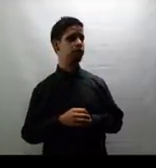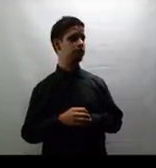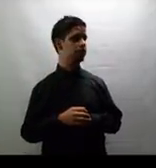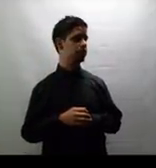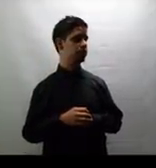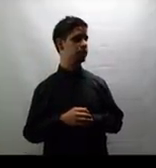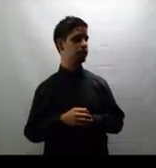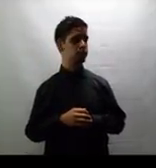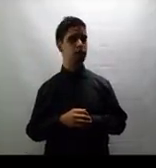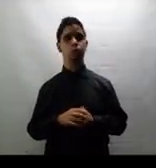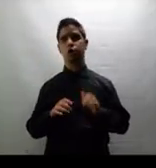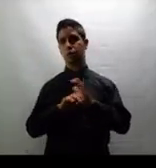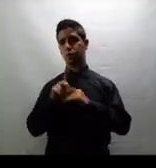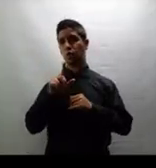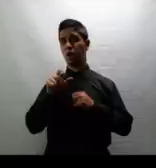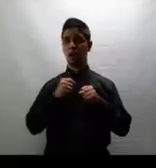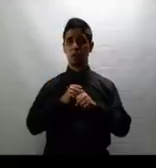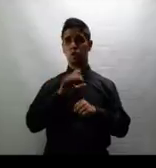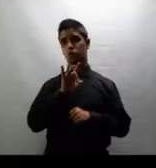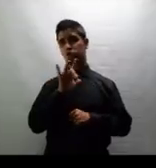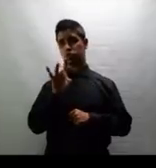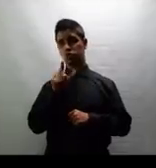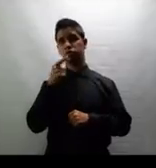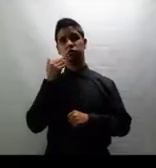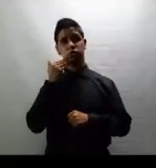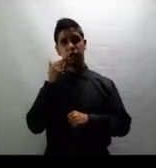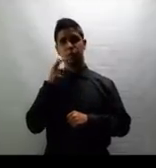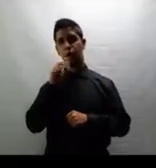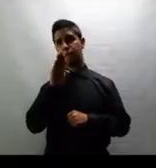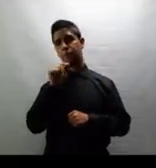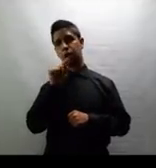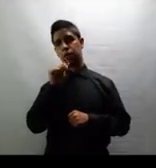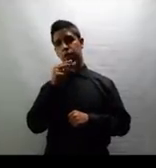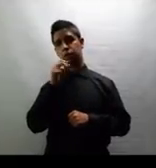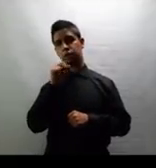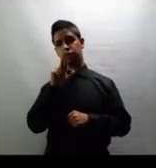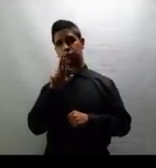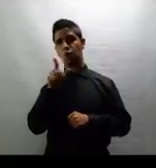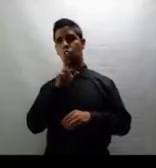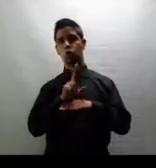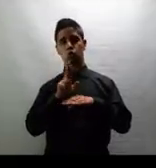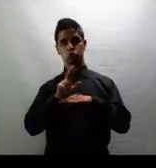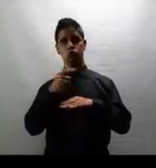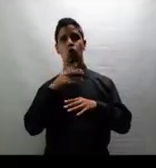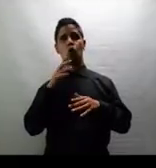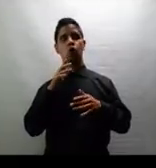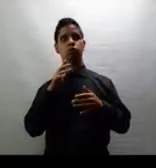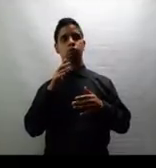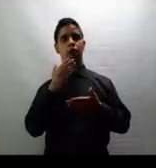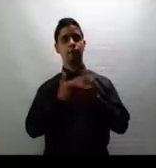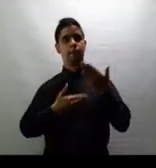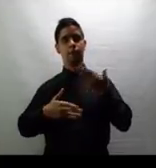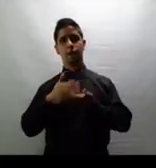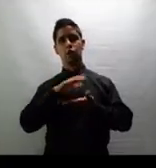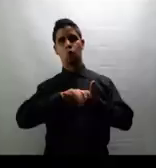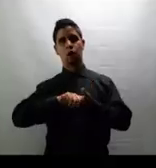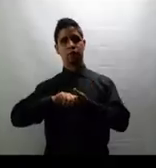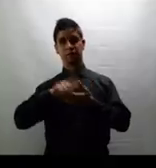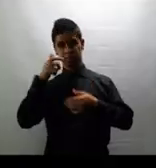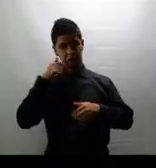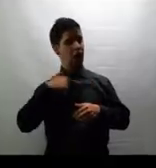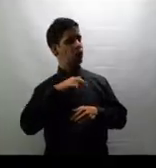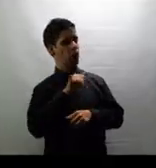en el año 88 la campaña de baltasar corrada del río utilizo agárrense de las manos de josé luis rodríguez